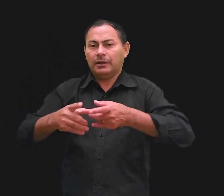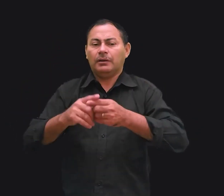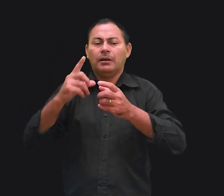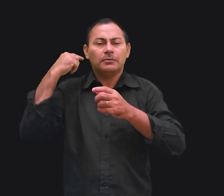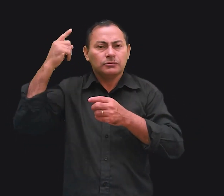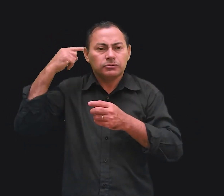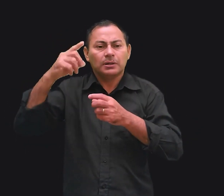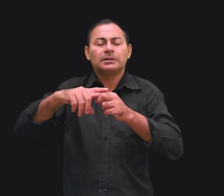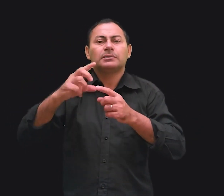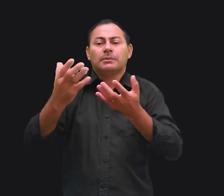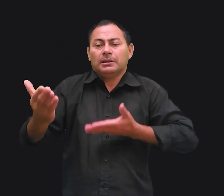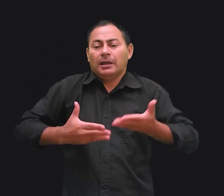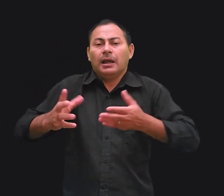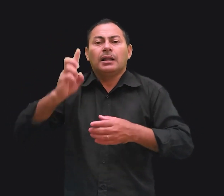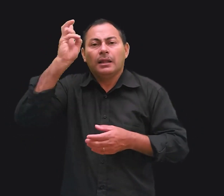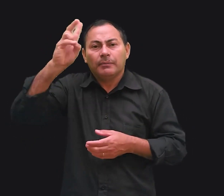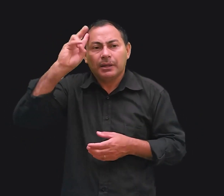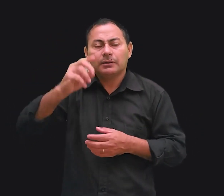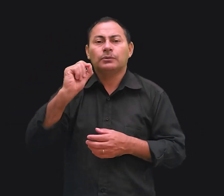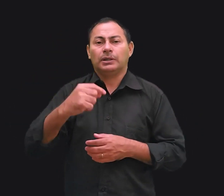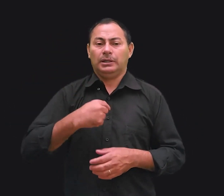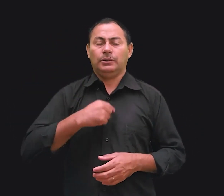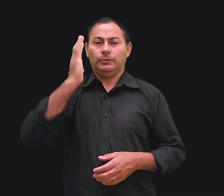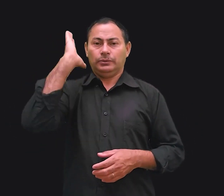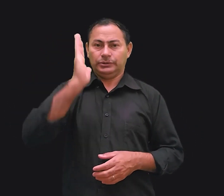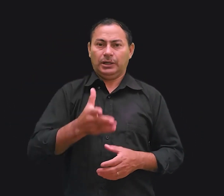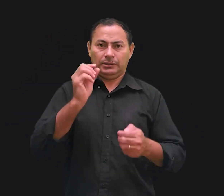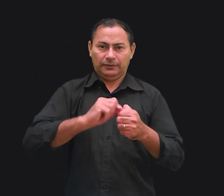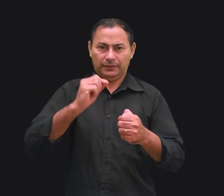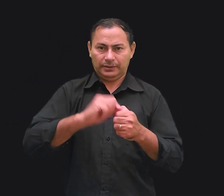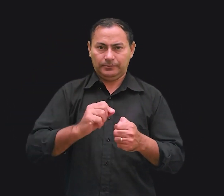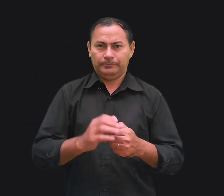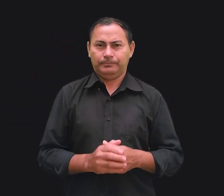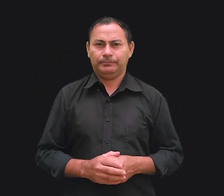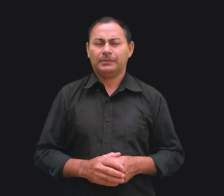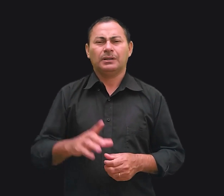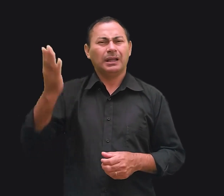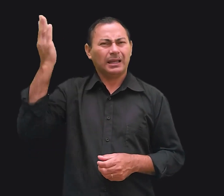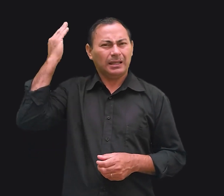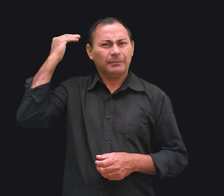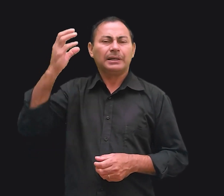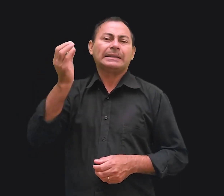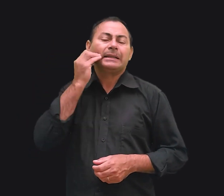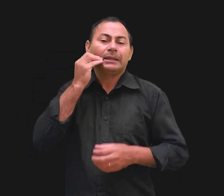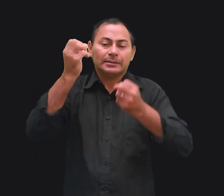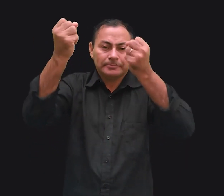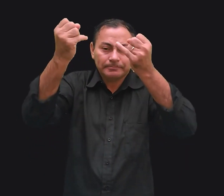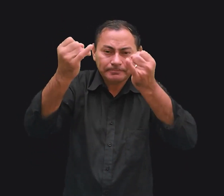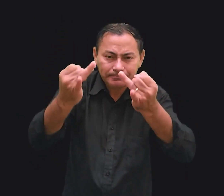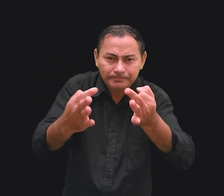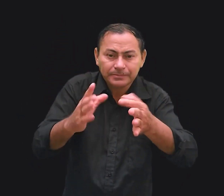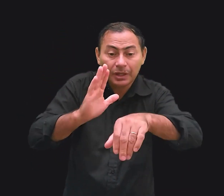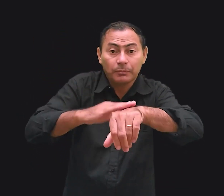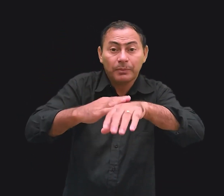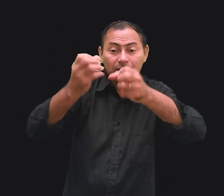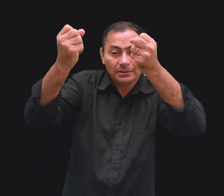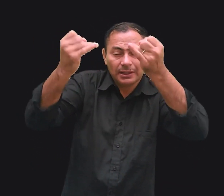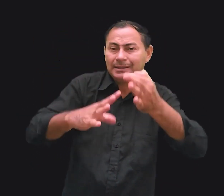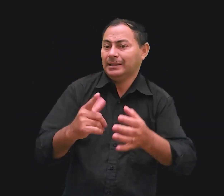para funcionar só para servir como um lembrete do que eu já tinha feito. Na época eu tentei explicar para ela que eu